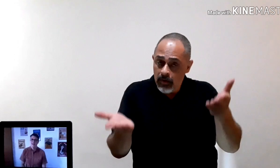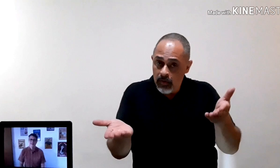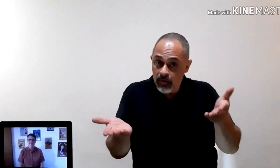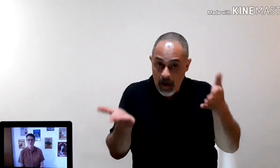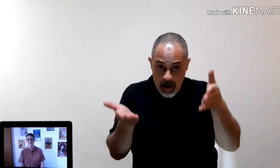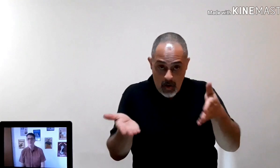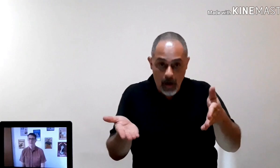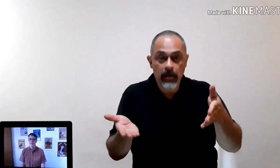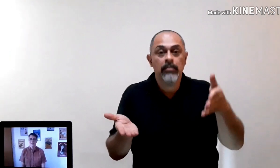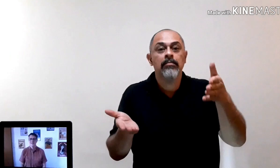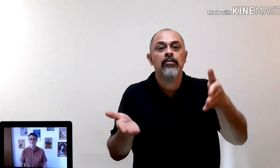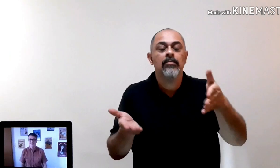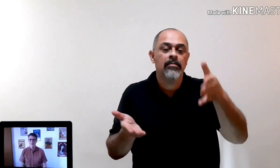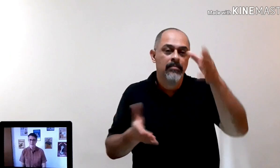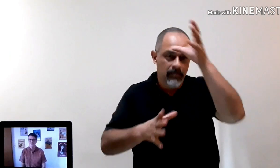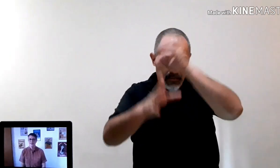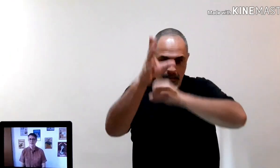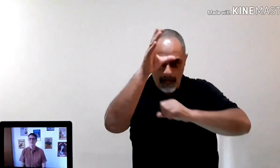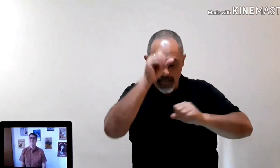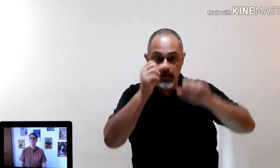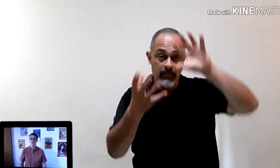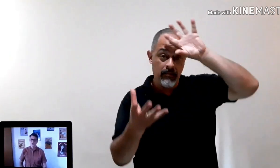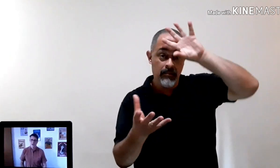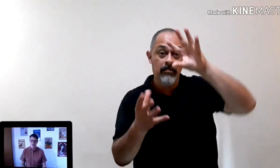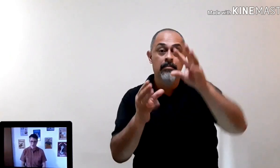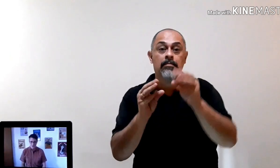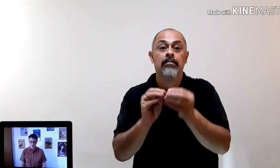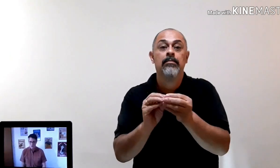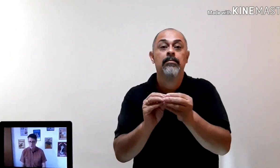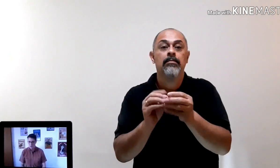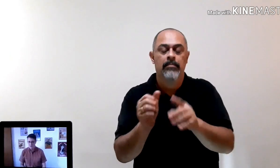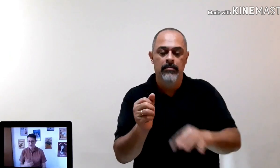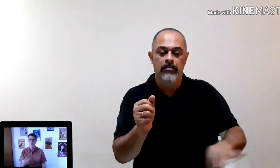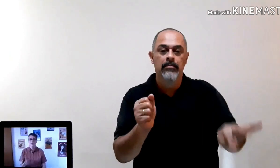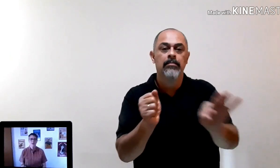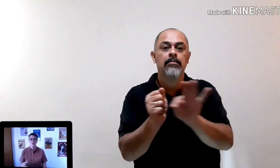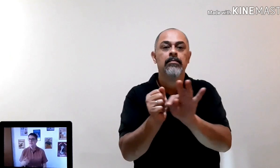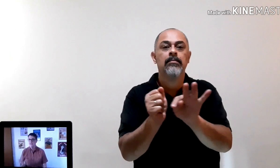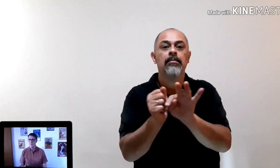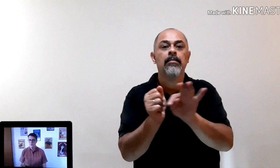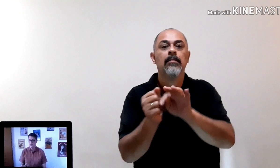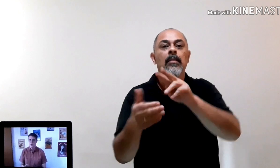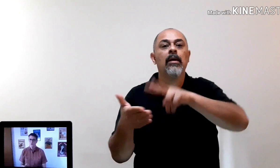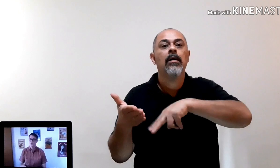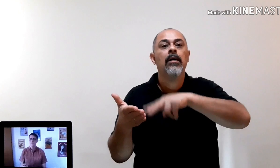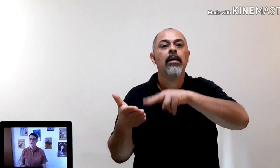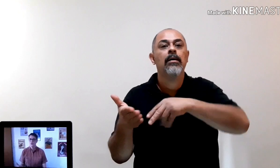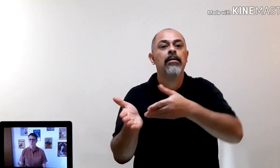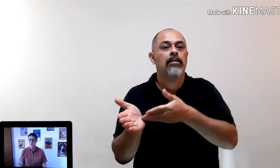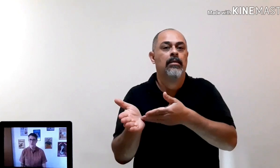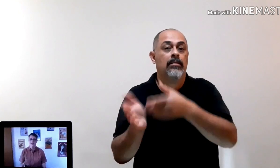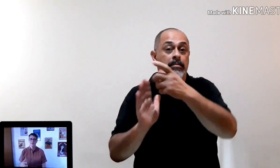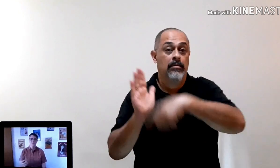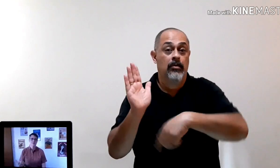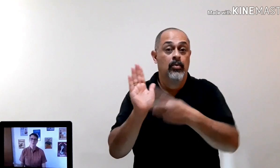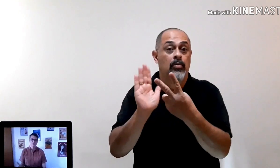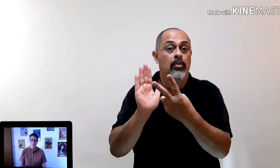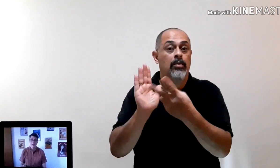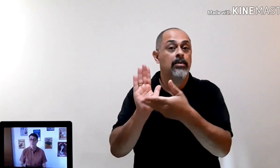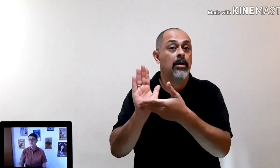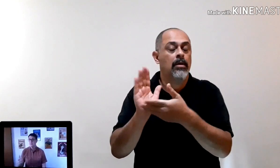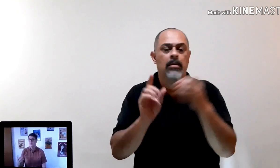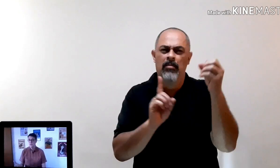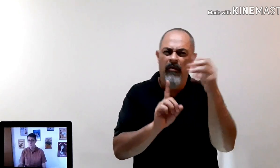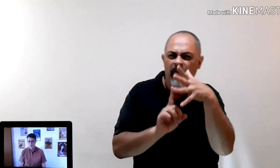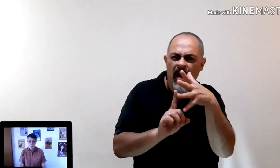pode tirar então, de lição desse trecho de Tiago que a gente estudou, e vendo os exemplos dos diversos profetas, o exemplo